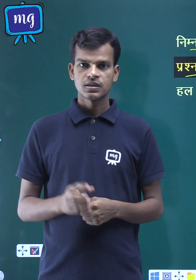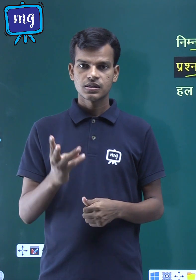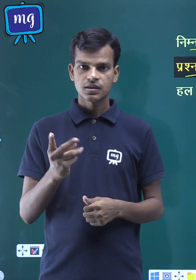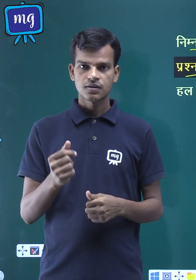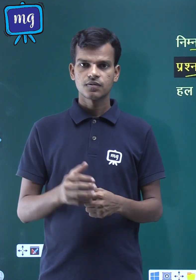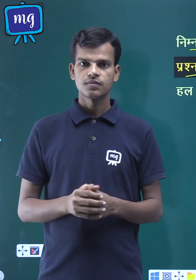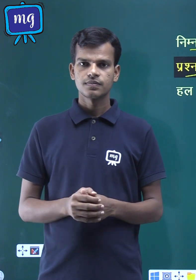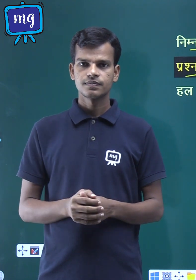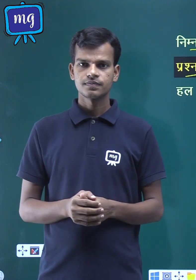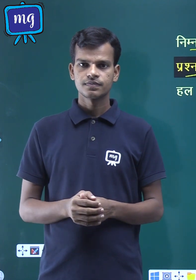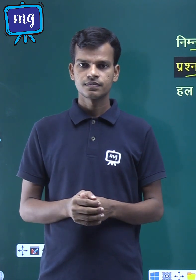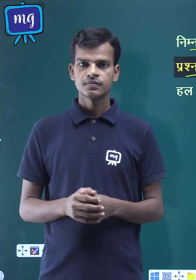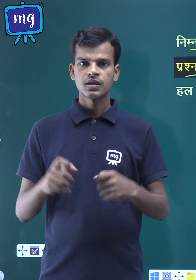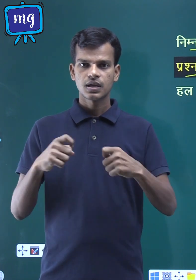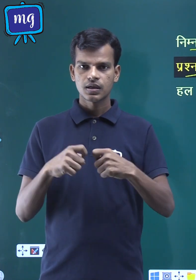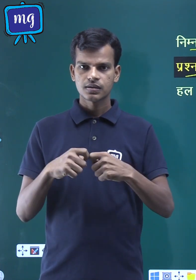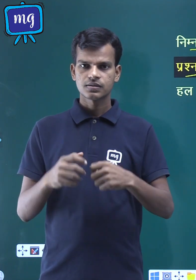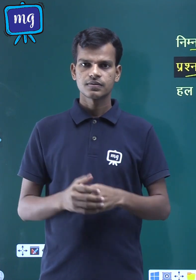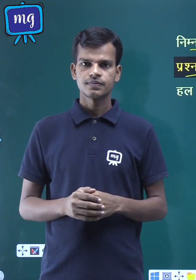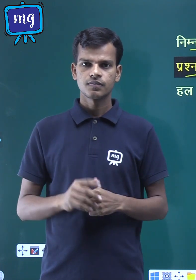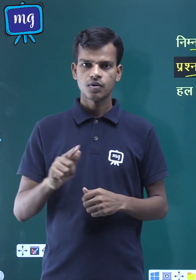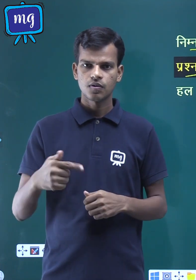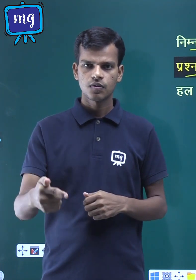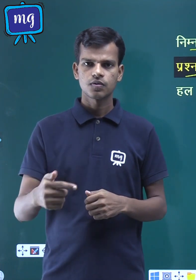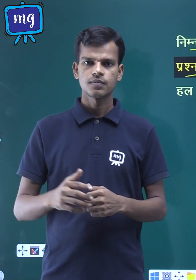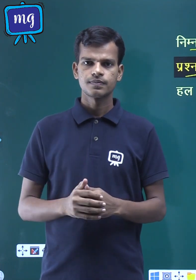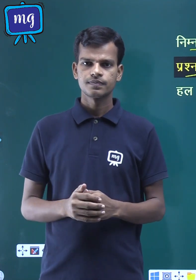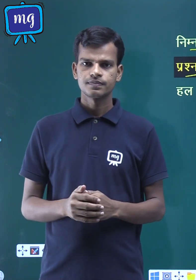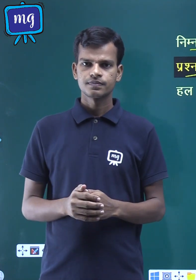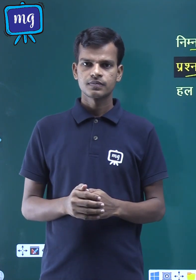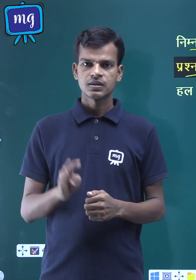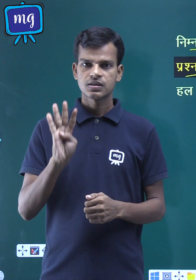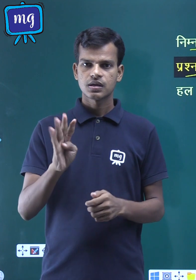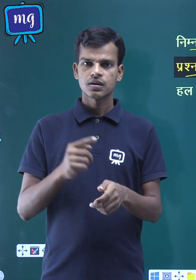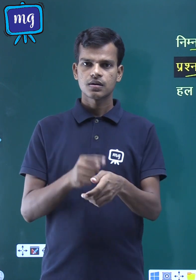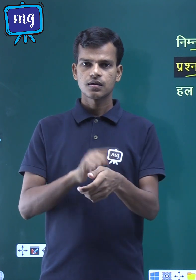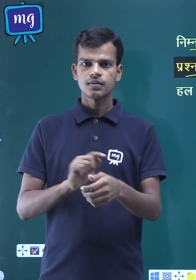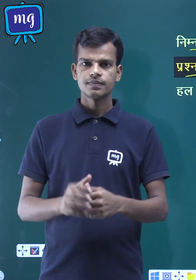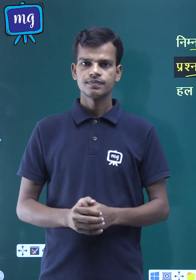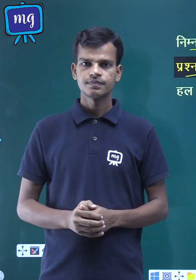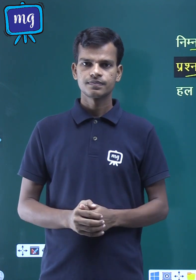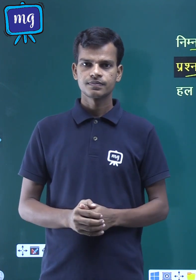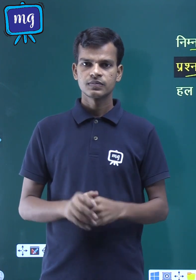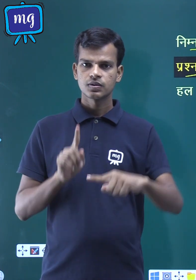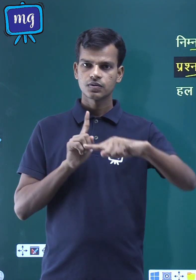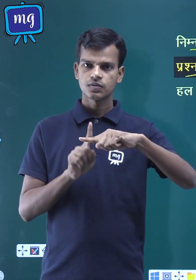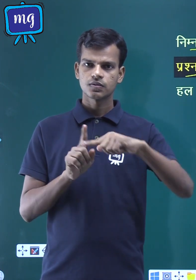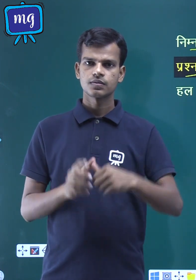संख्याओं x और 4 का